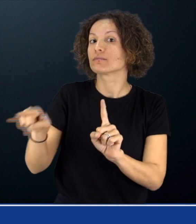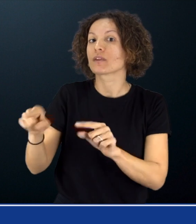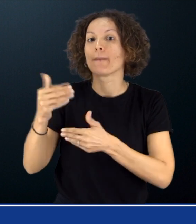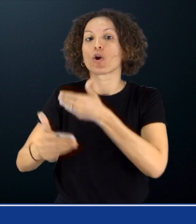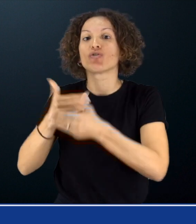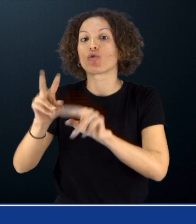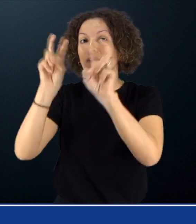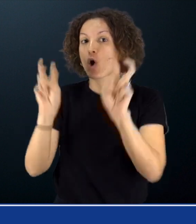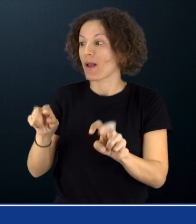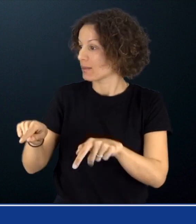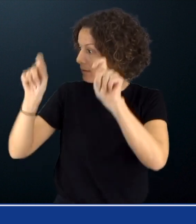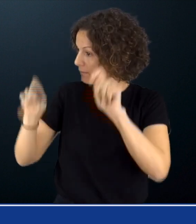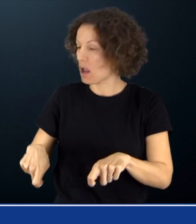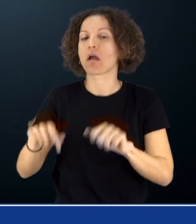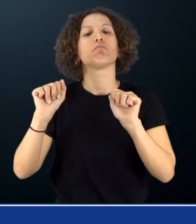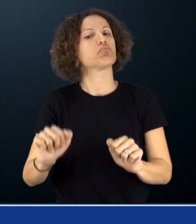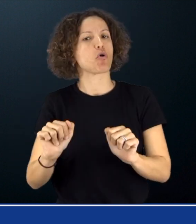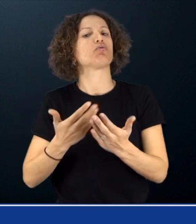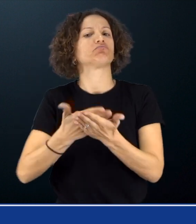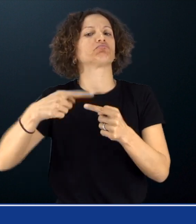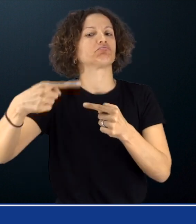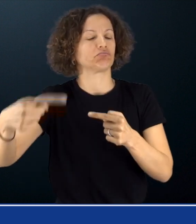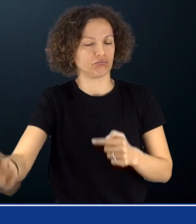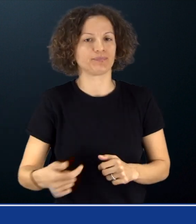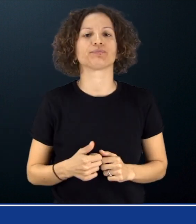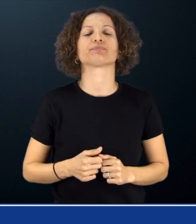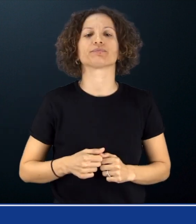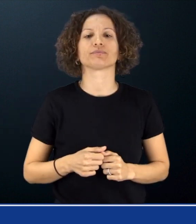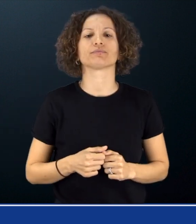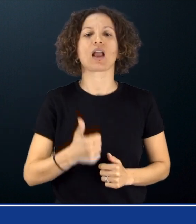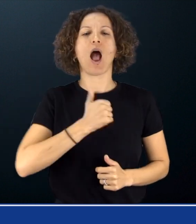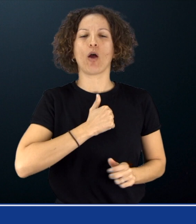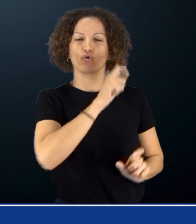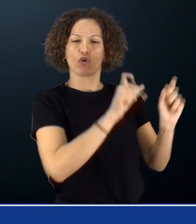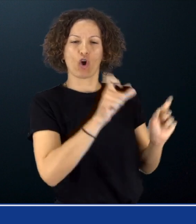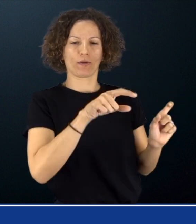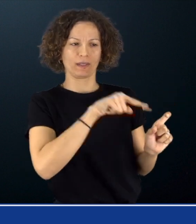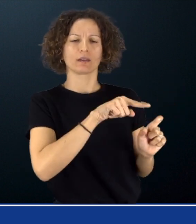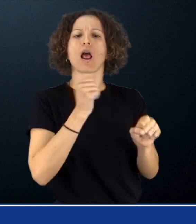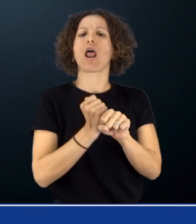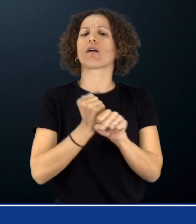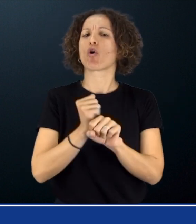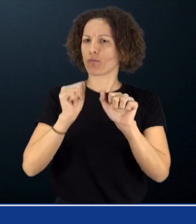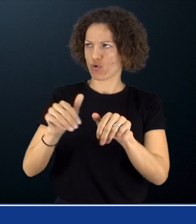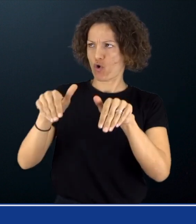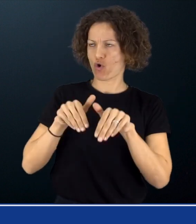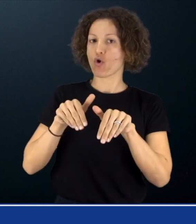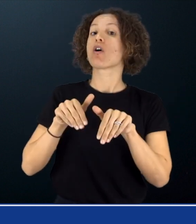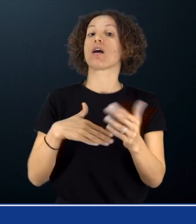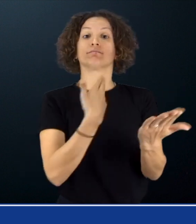congedi al datore di lavoro, regolarizzando successivamente la fruizione attraverso la domanda all'istituto previdenziale, non